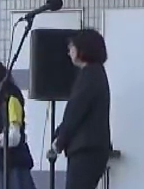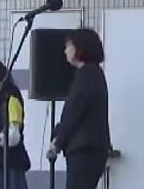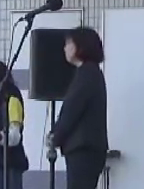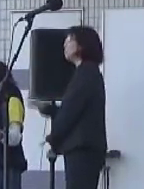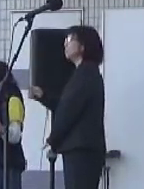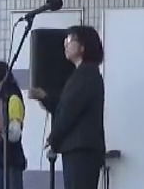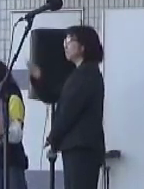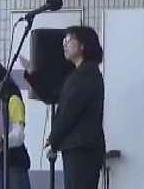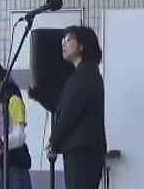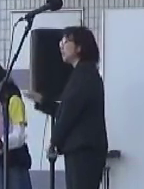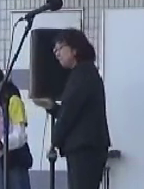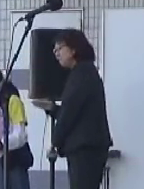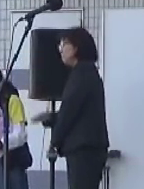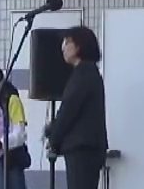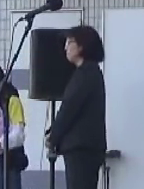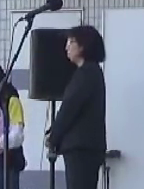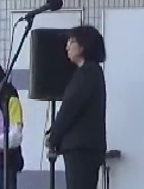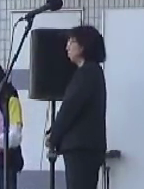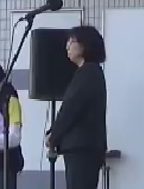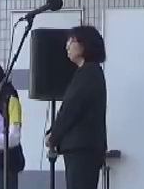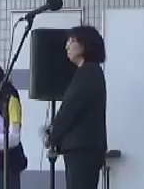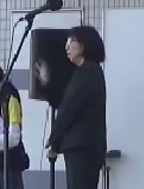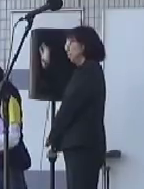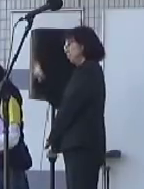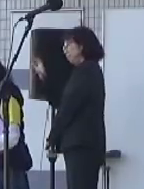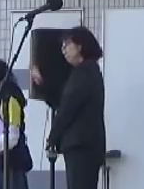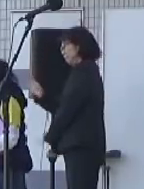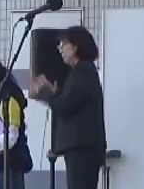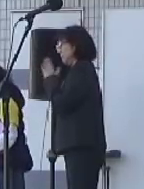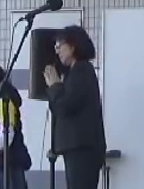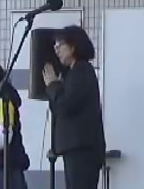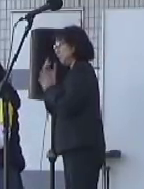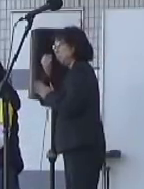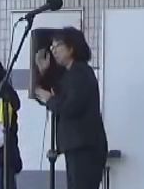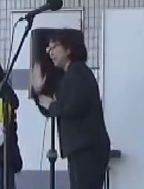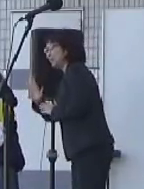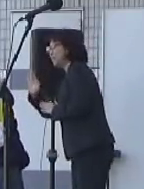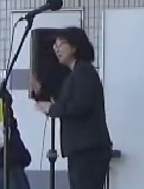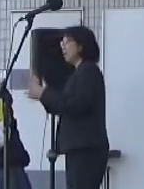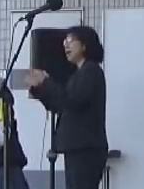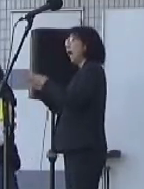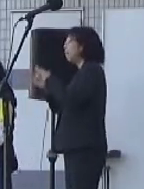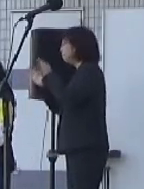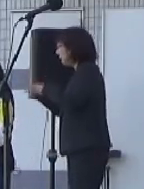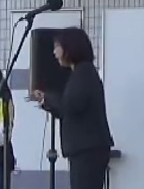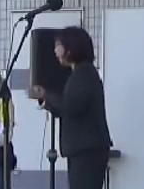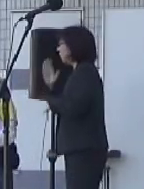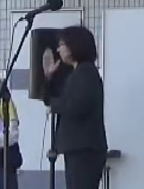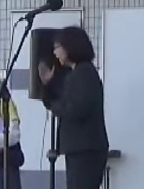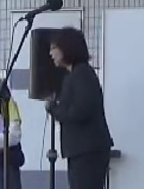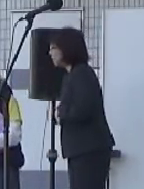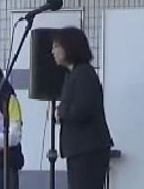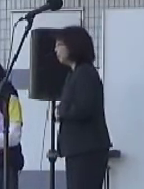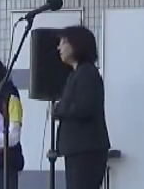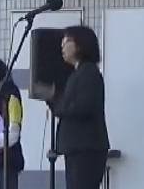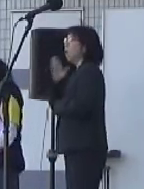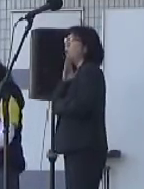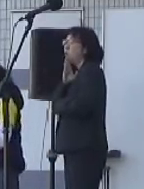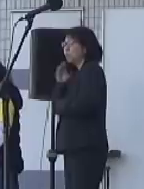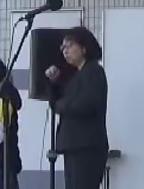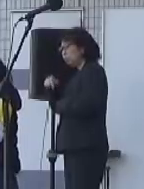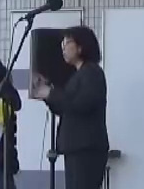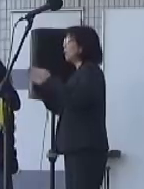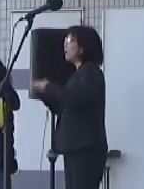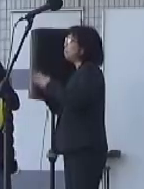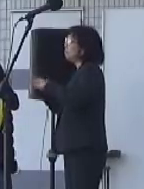それでは皆さんにまたたびたびのお願いで申し訳ないんですけれども、寒波のお願いです。本当にこの寒波でこの集